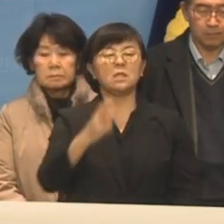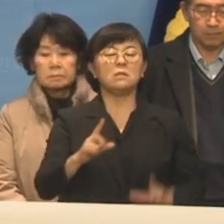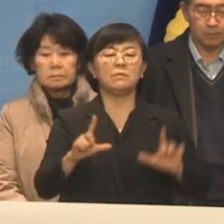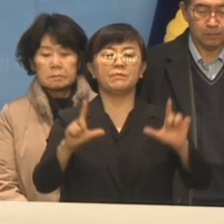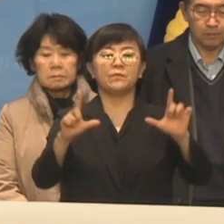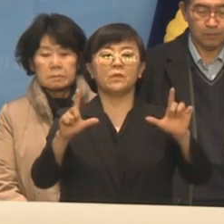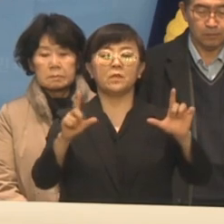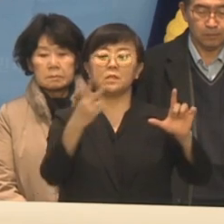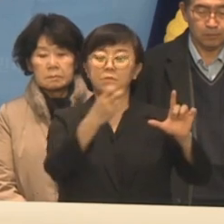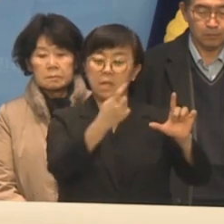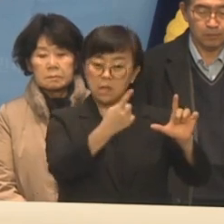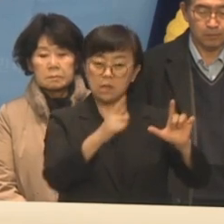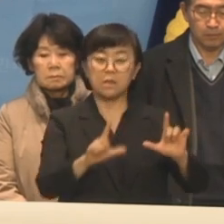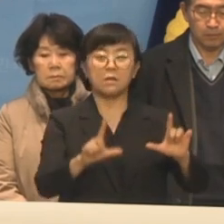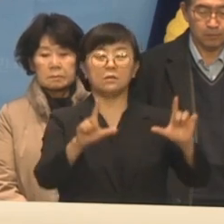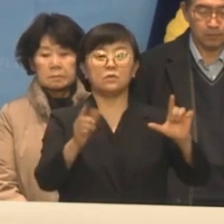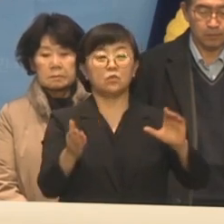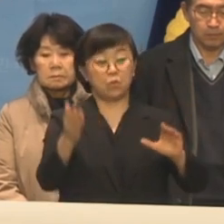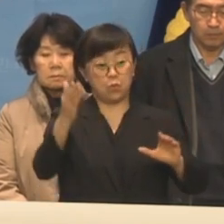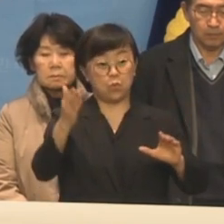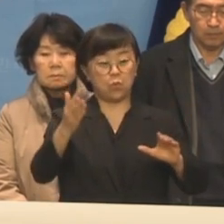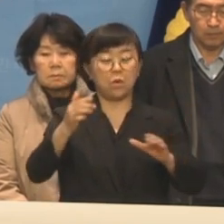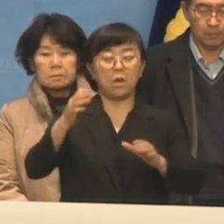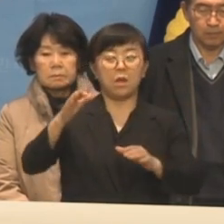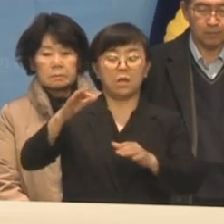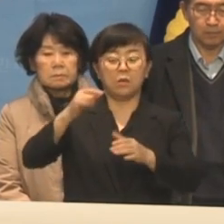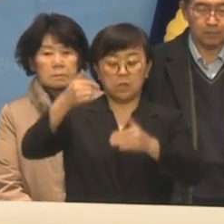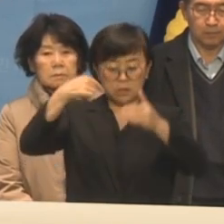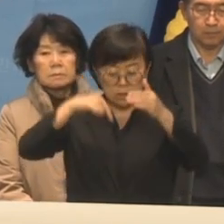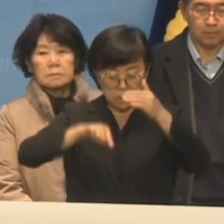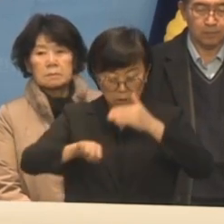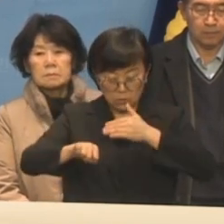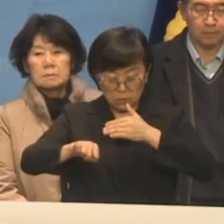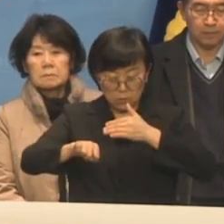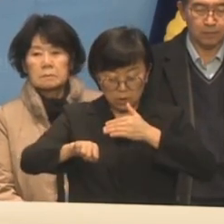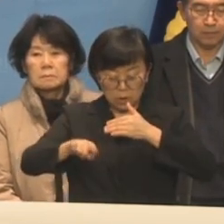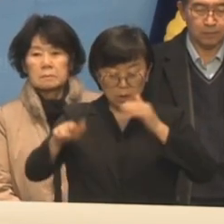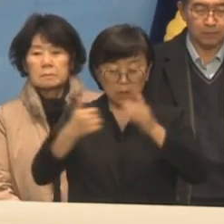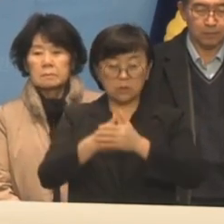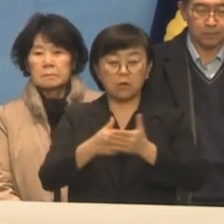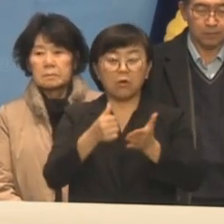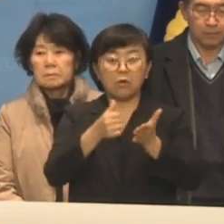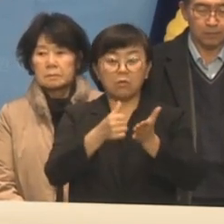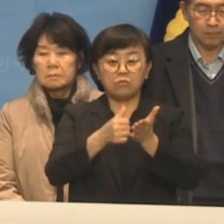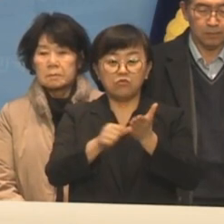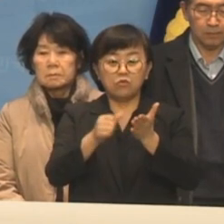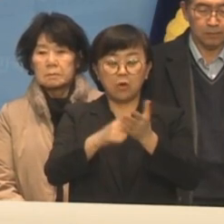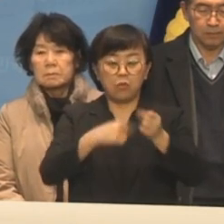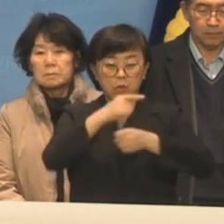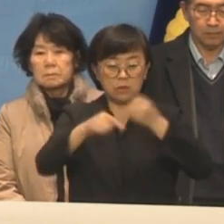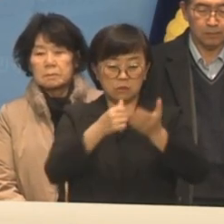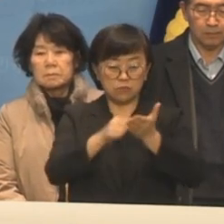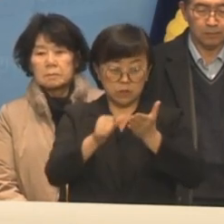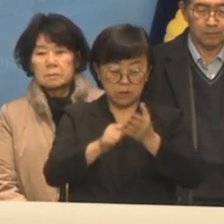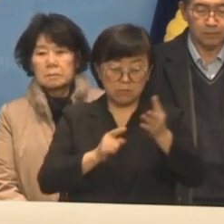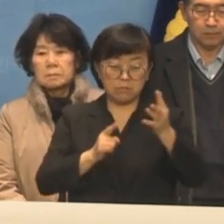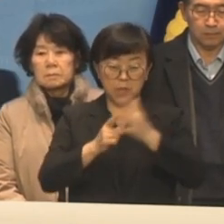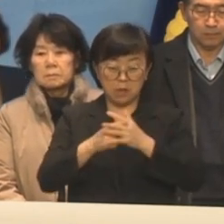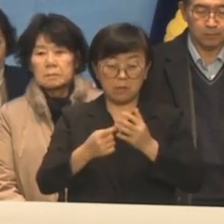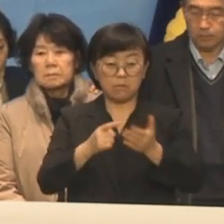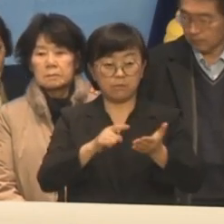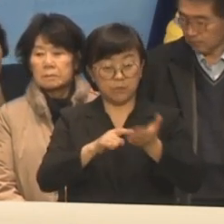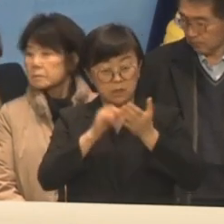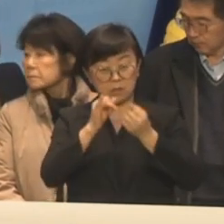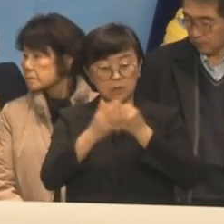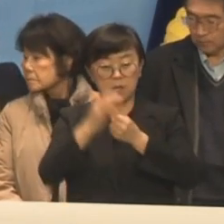2020년하고 2021년 초에 월성원전 지하수에서 고농도의 방사능 물질인 삼중수소가 검출되면서 대한민국